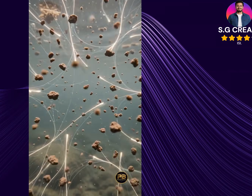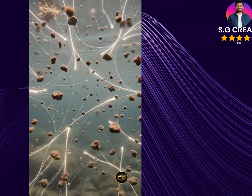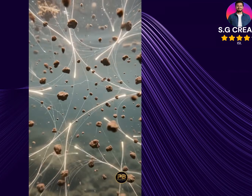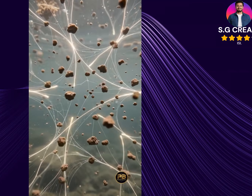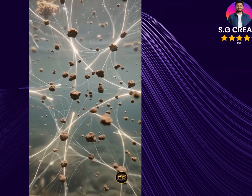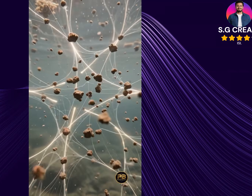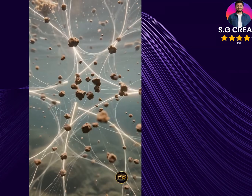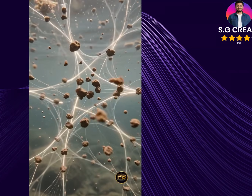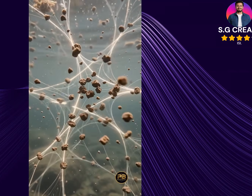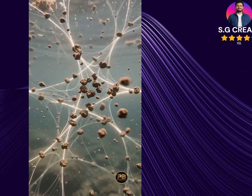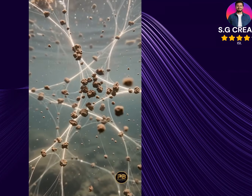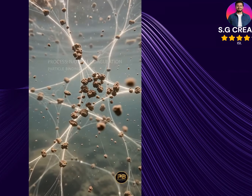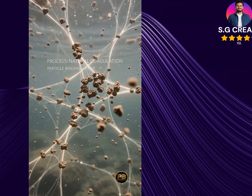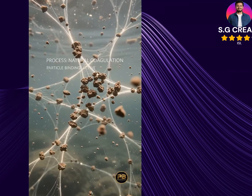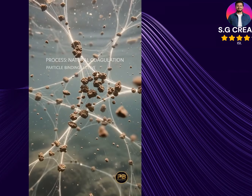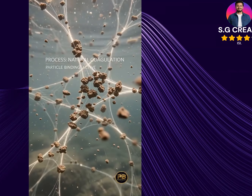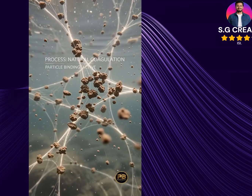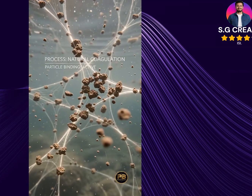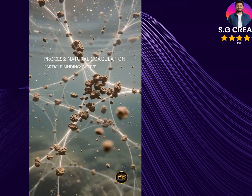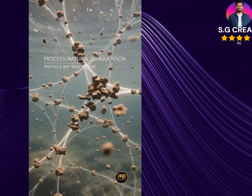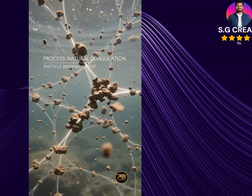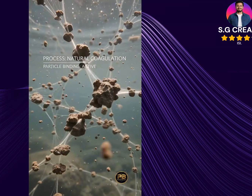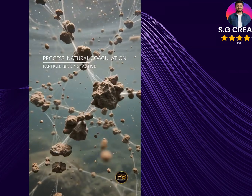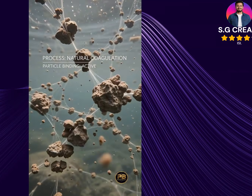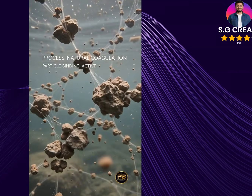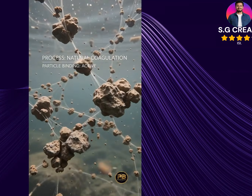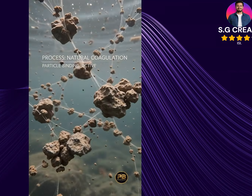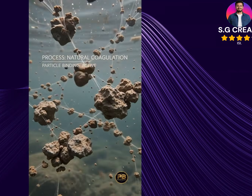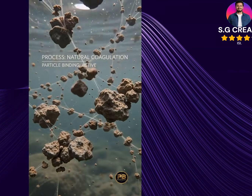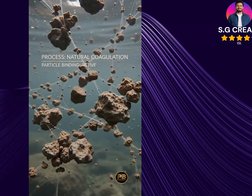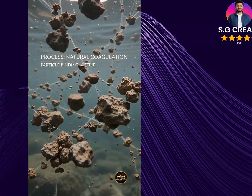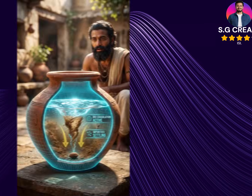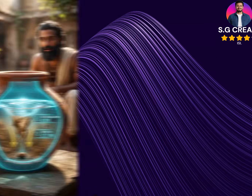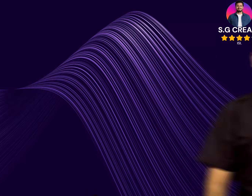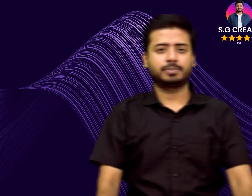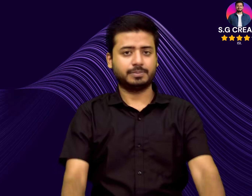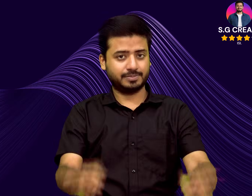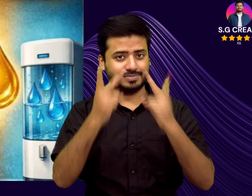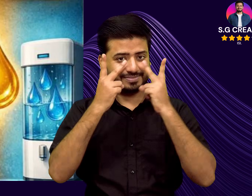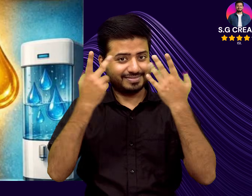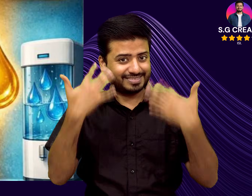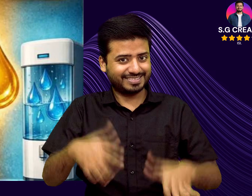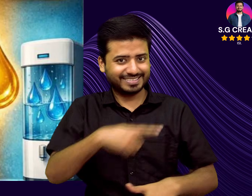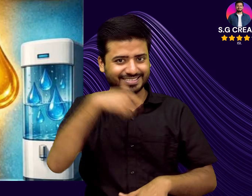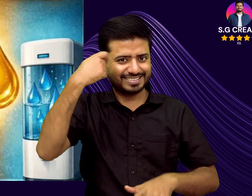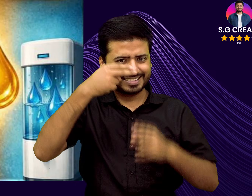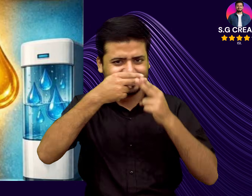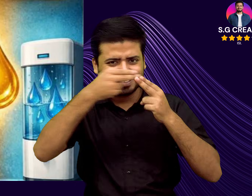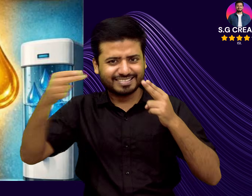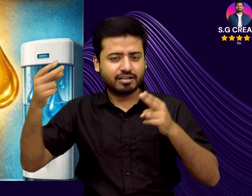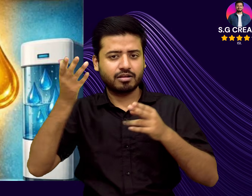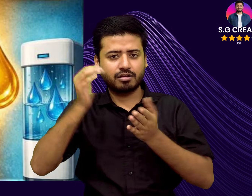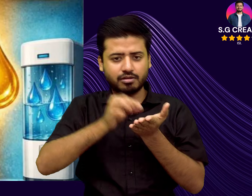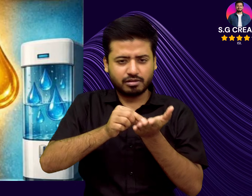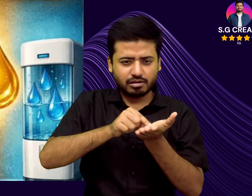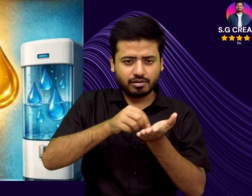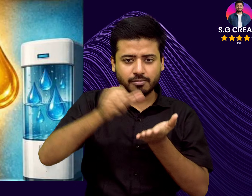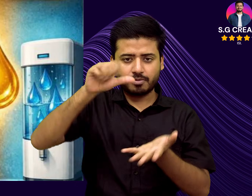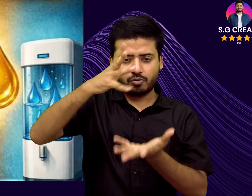से जल शोधन का एक बेहद समझदारी भरा तरीका खोज लिया था। Preventing the finer layers below from clogging. 3.